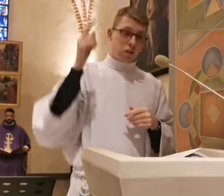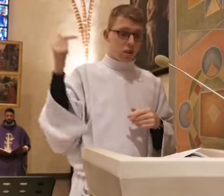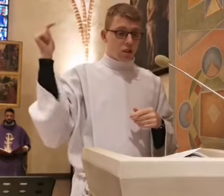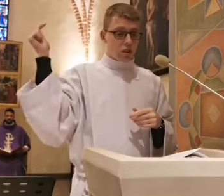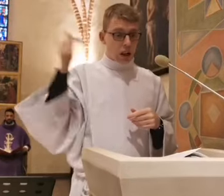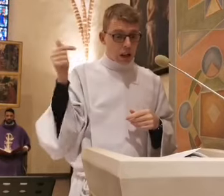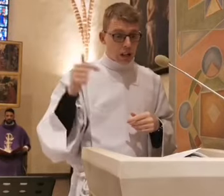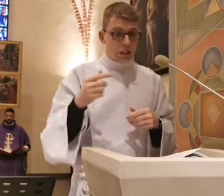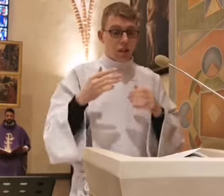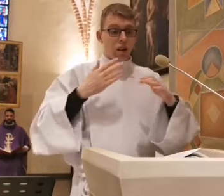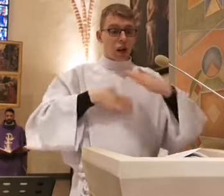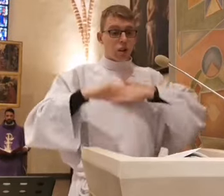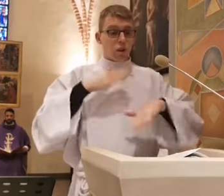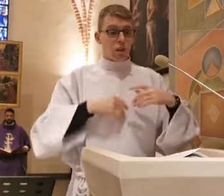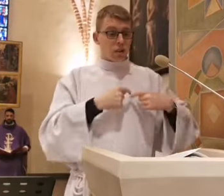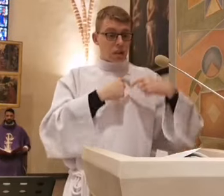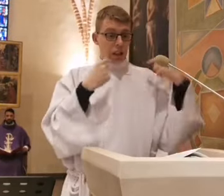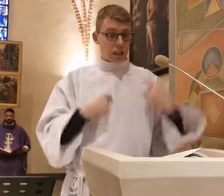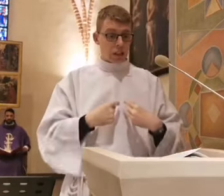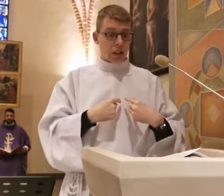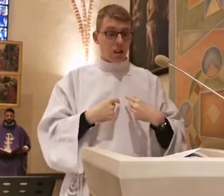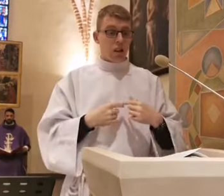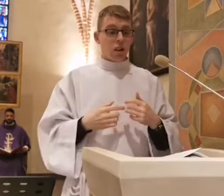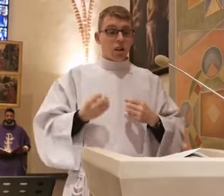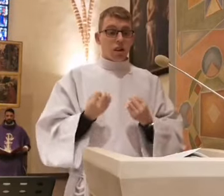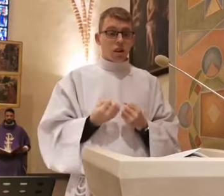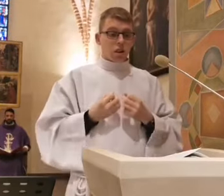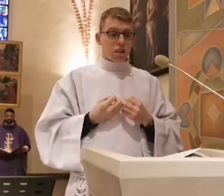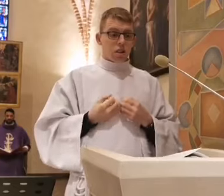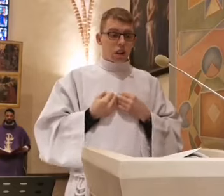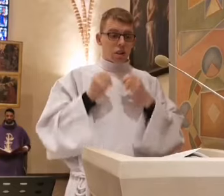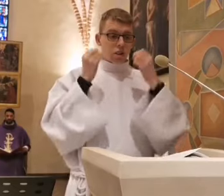Jego nakazy radują serce.